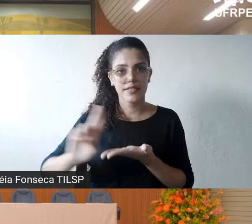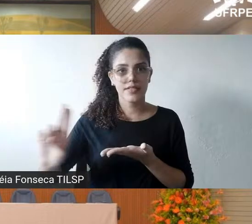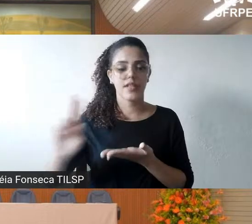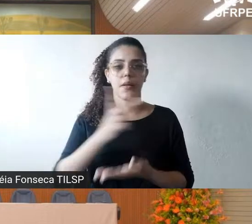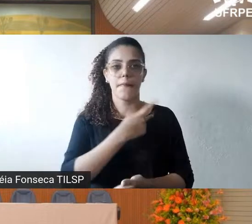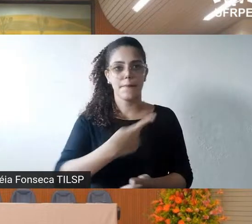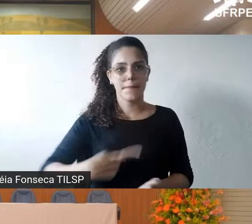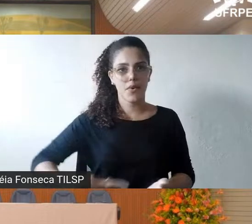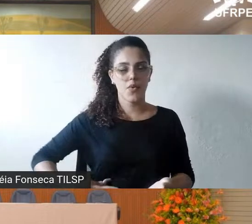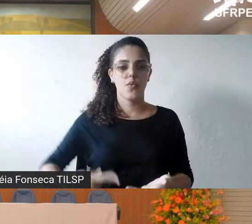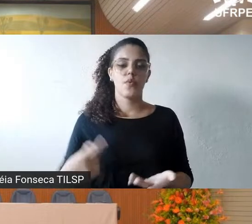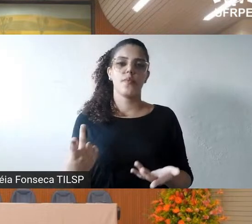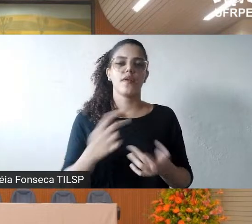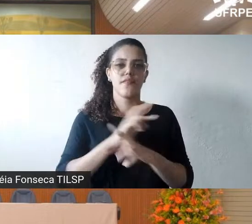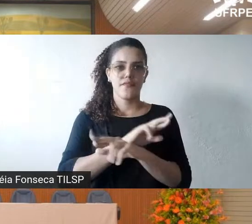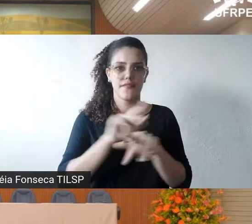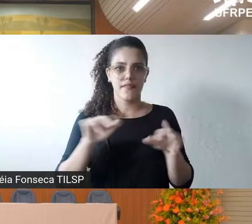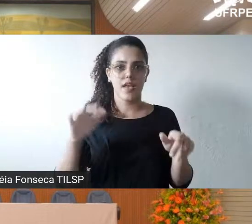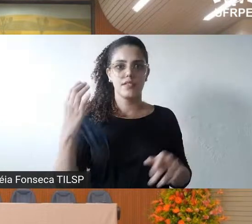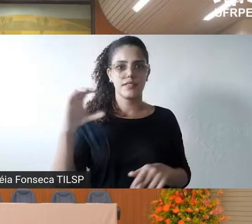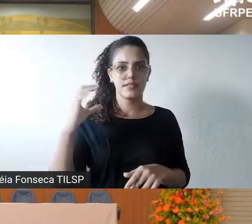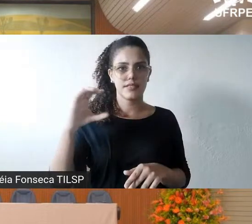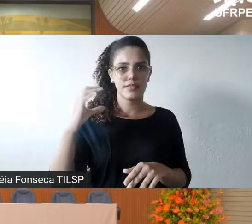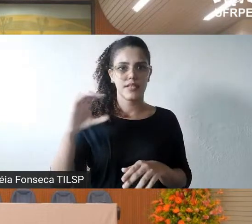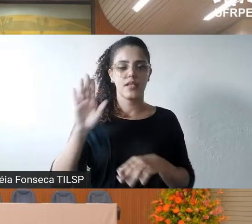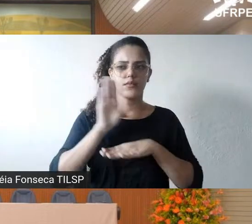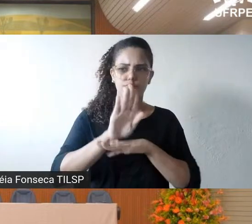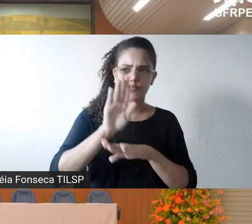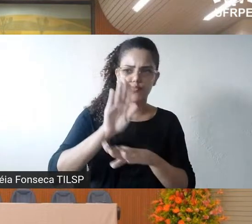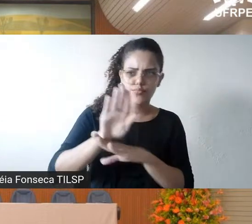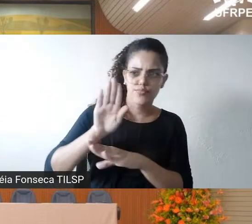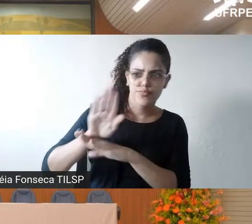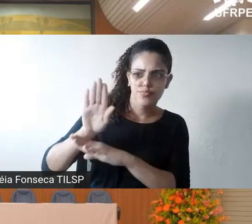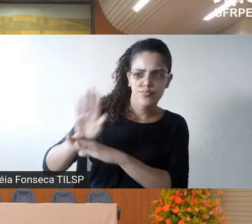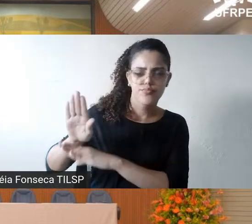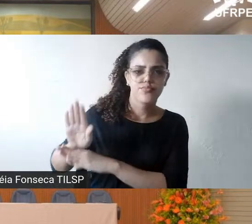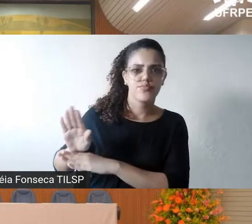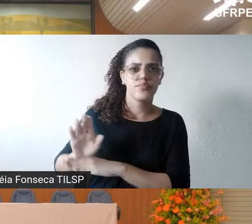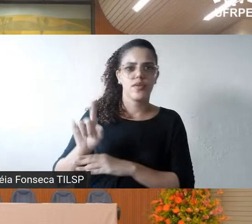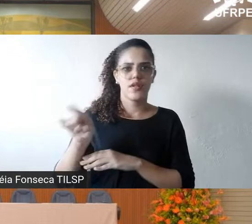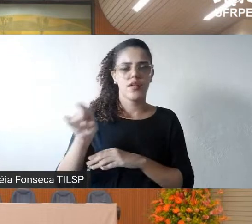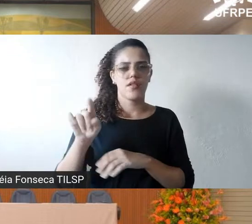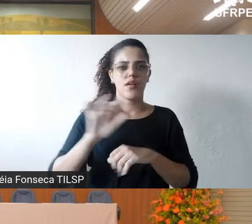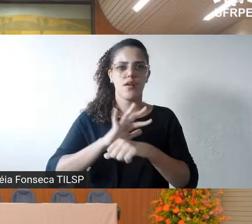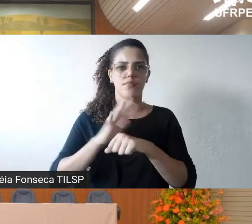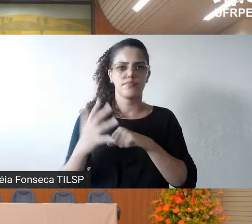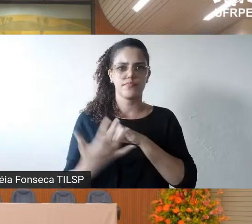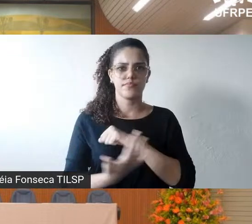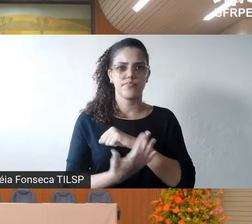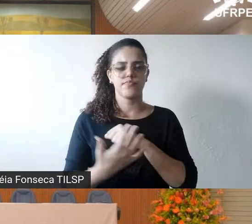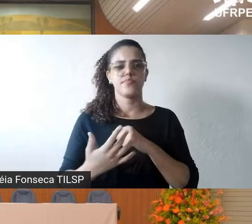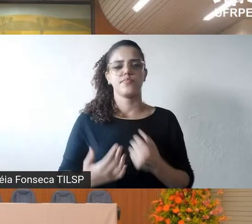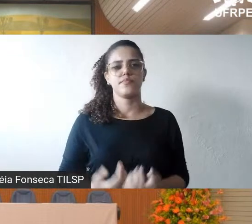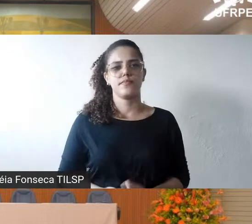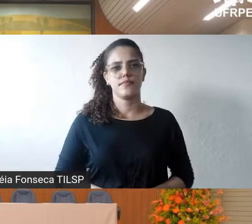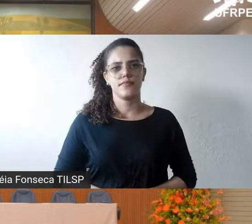ciência está dando respaldo ao enfrentamento dessa crise,